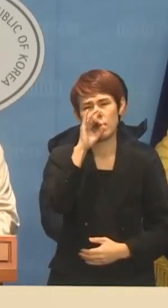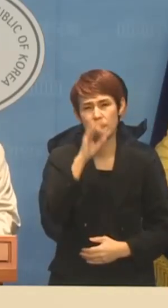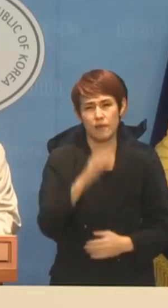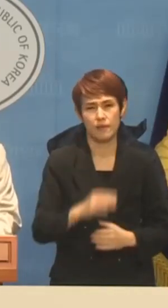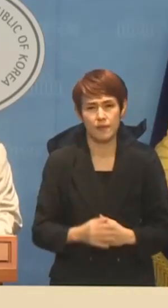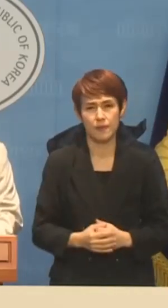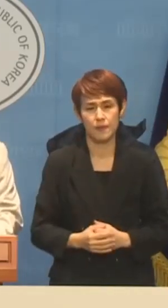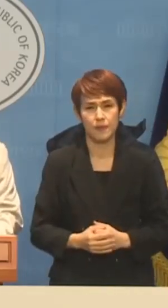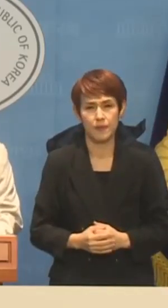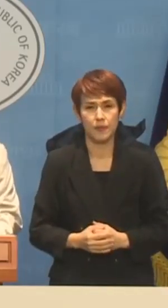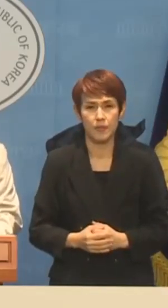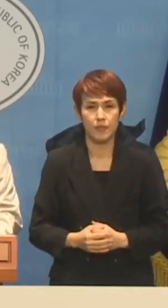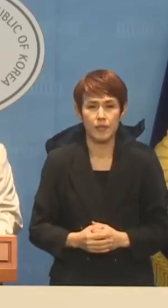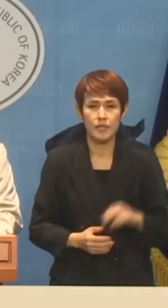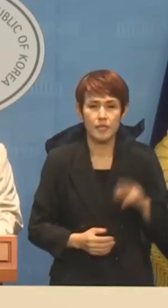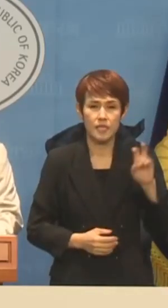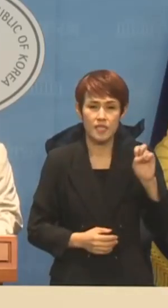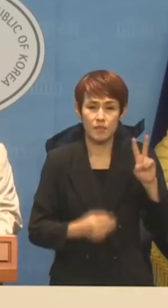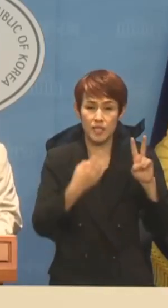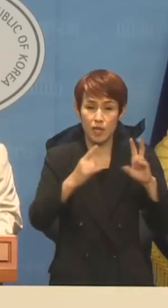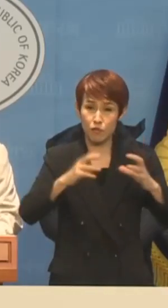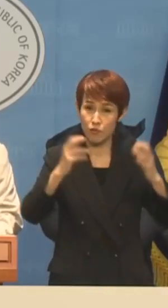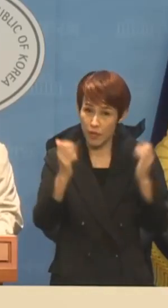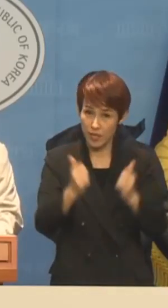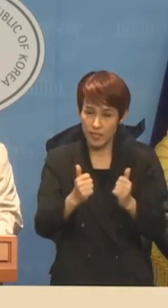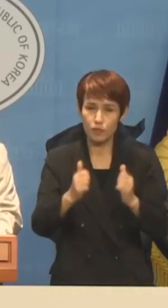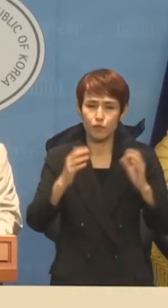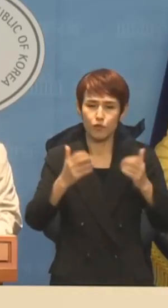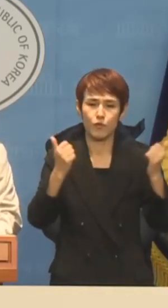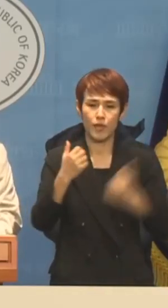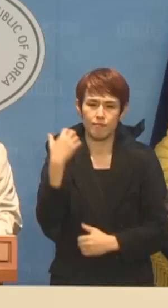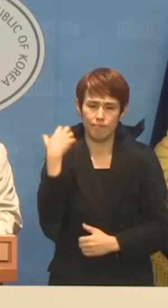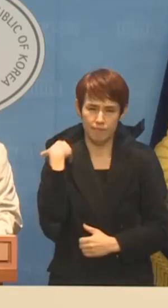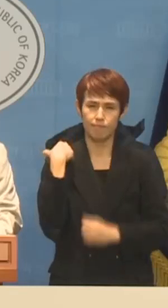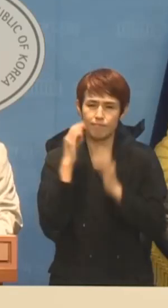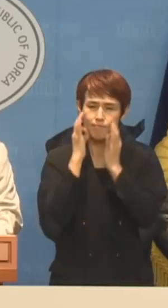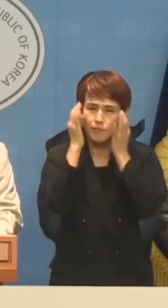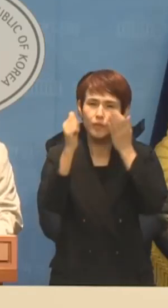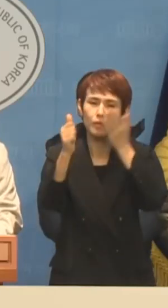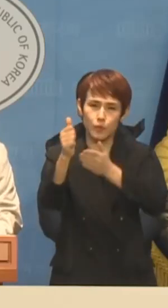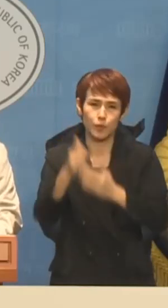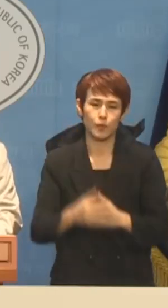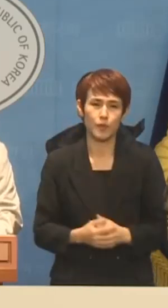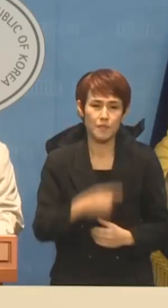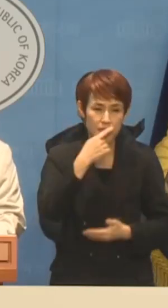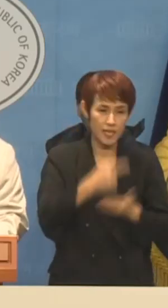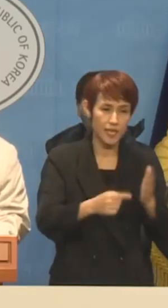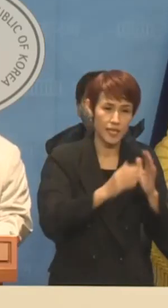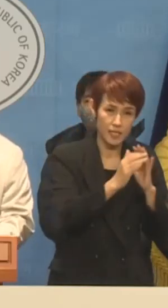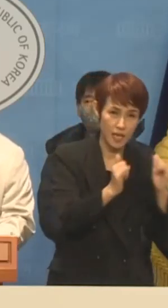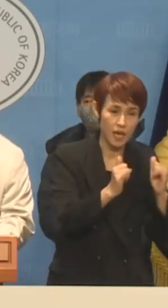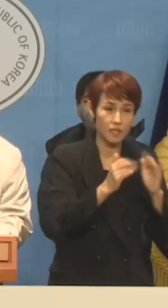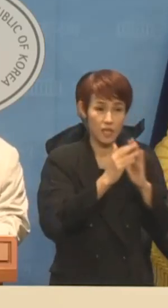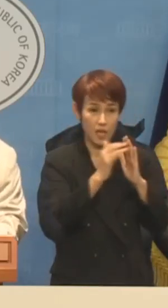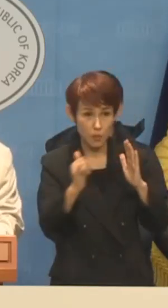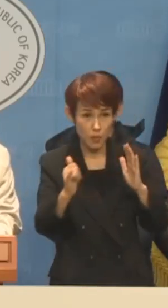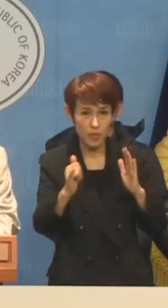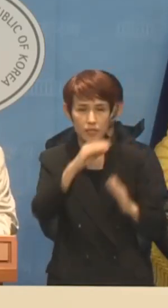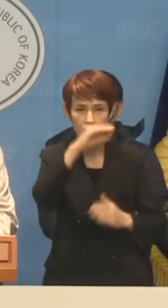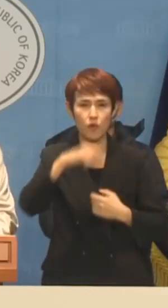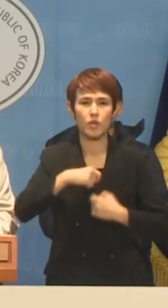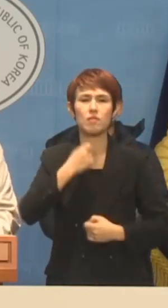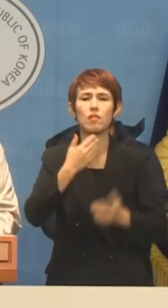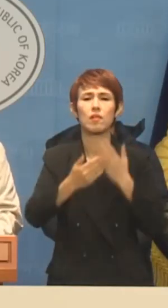과제입니다. 22대 국회는 국회의 본분과 책임을 다해 주십시오. 피해자와 유족이 살아있는 정의를 경험할